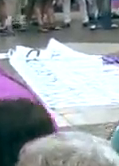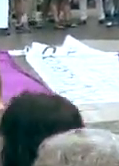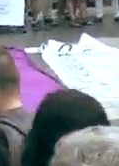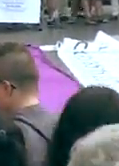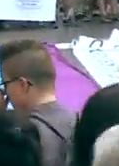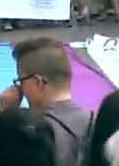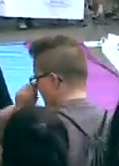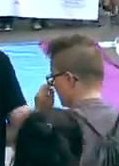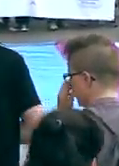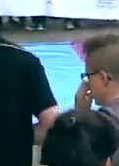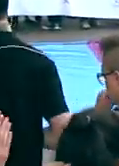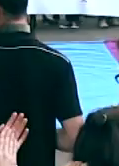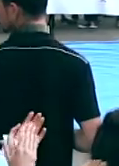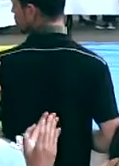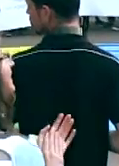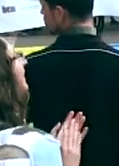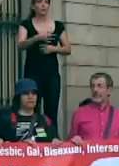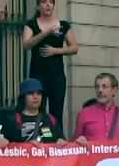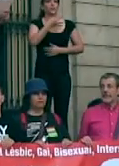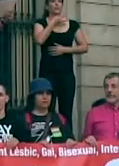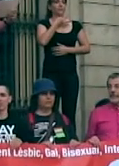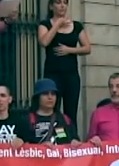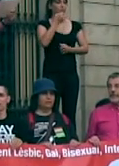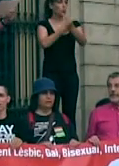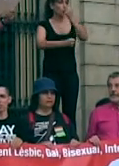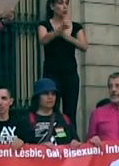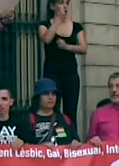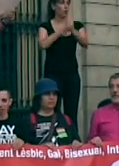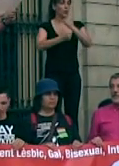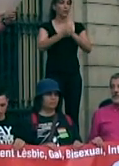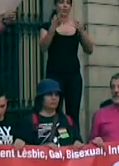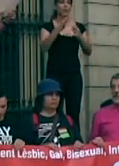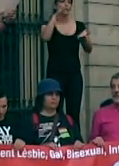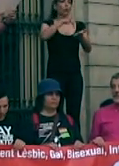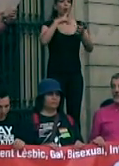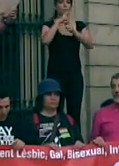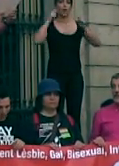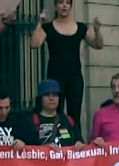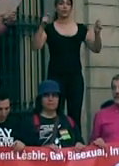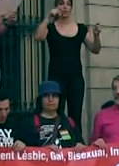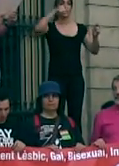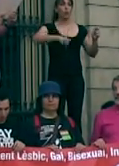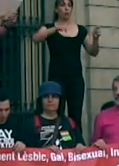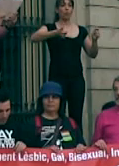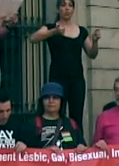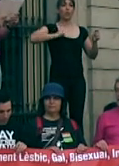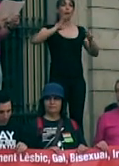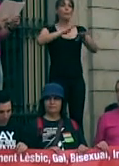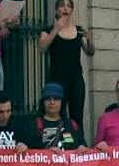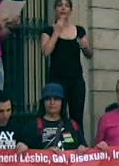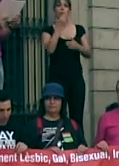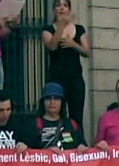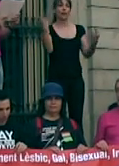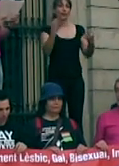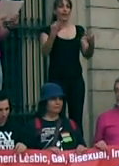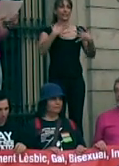i alhora el seu ofec econòmic. Ens manifestem avui aquí també per una sanitat pública